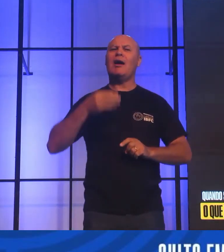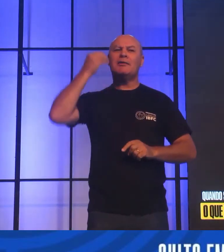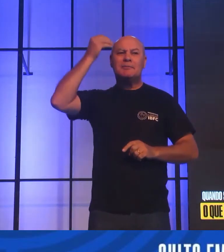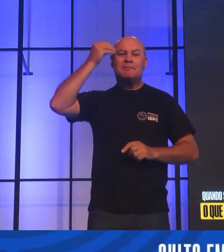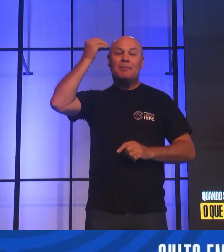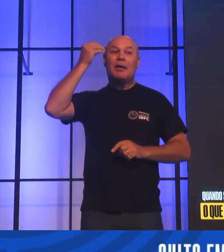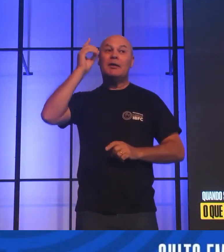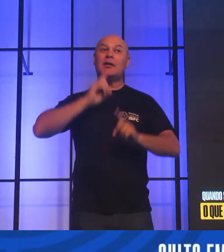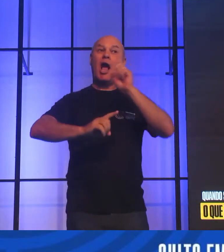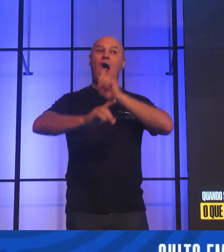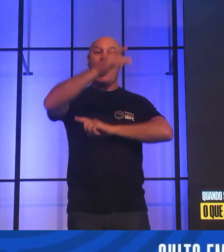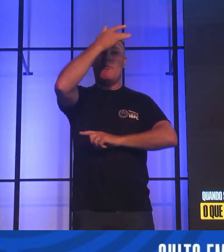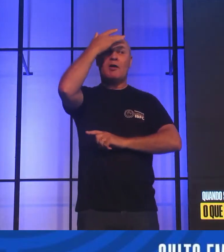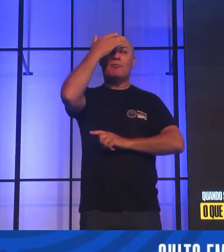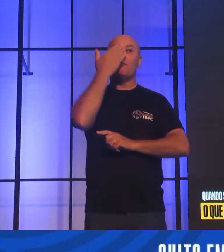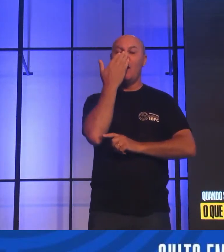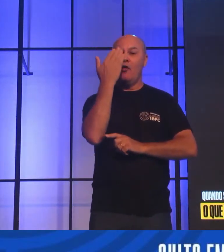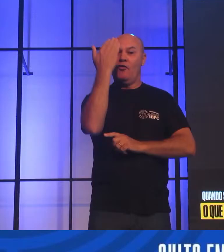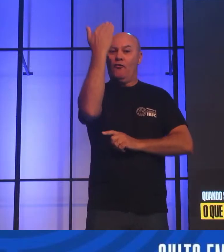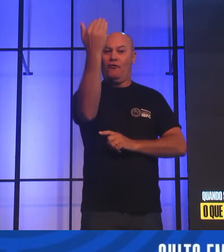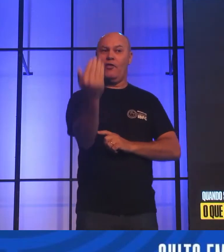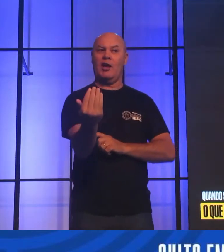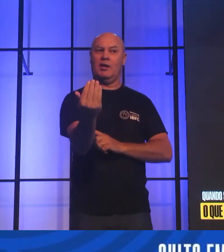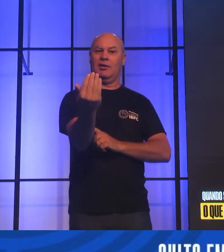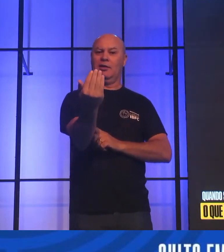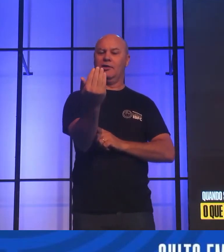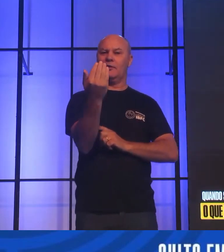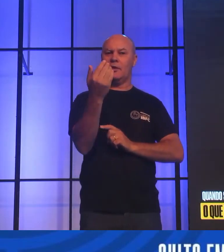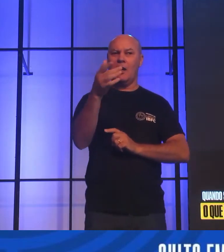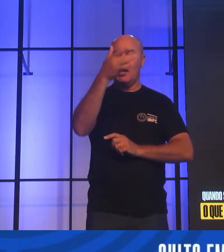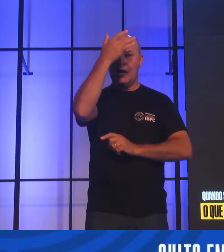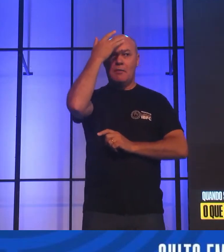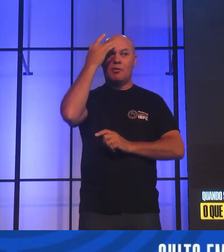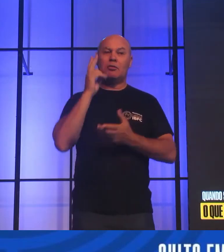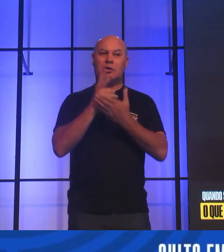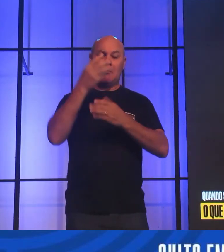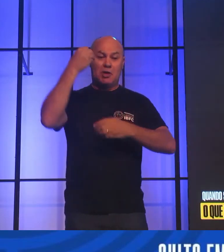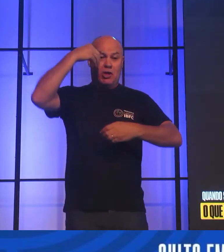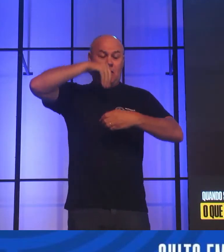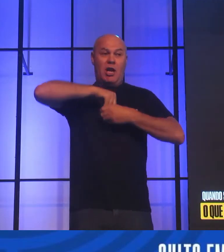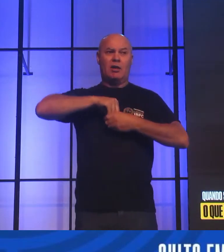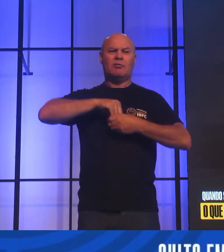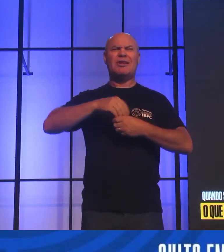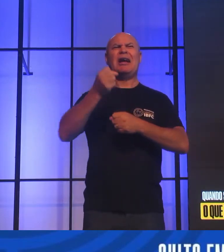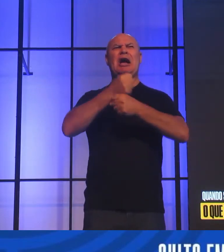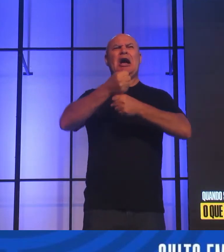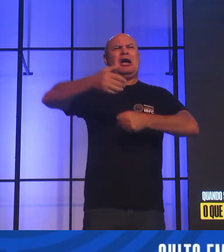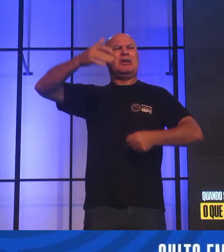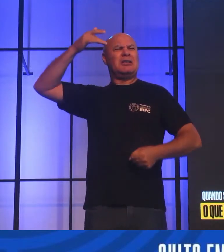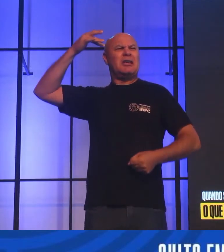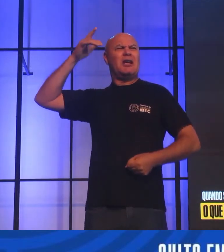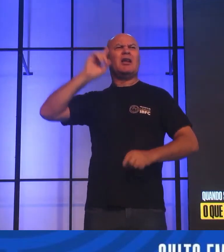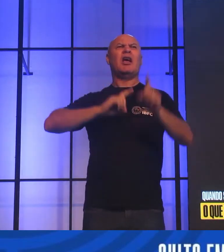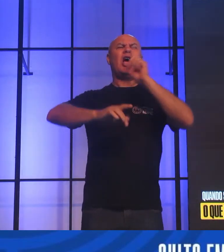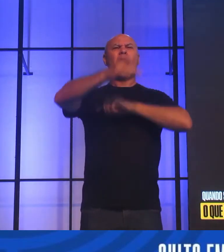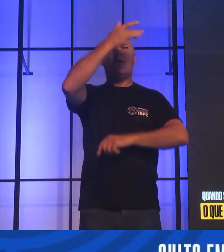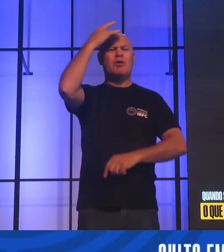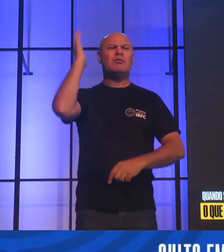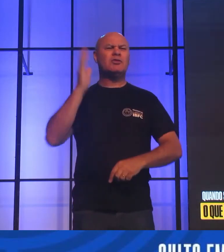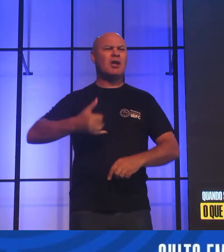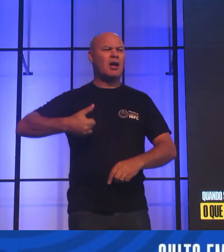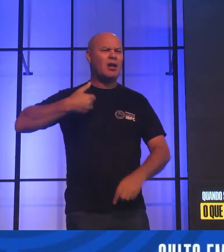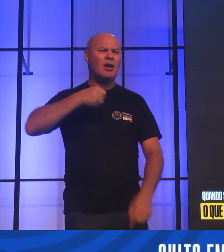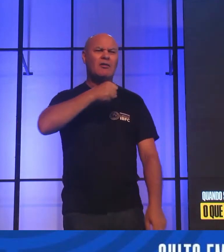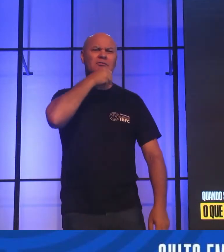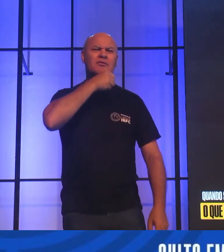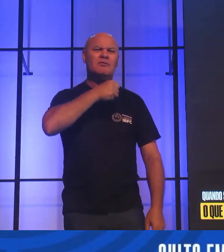imagina. Há uns anos atrás, nós tínhamos aqui na igreja um casal de pessoas já idosas. Já eram assim, para mim naquela